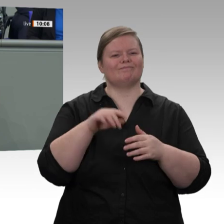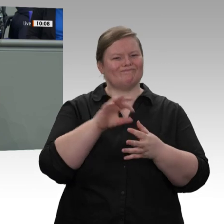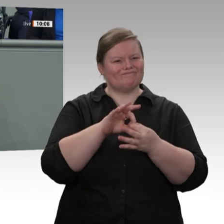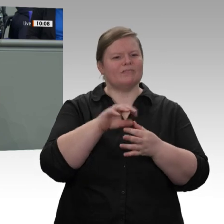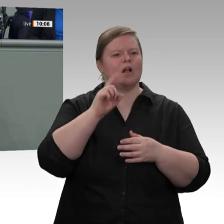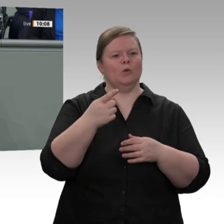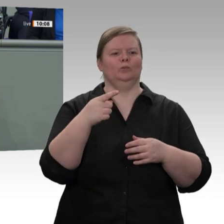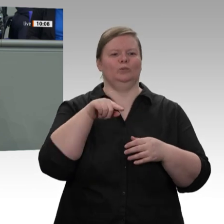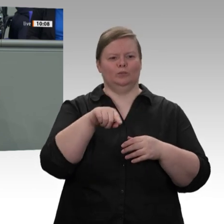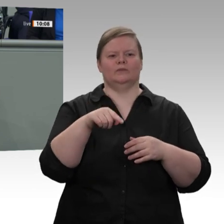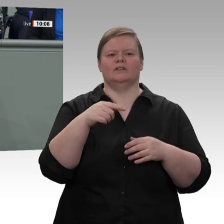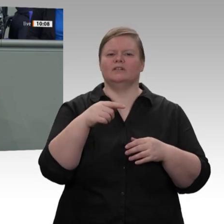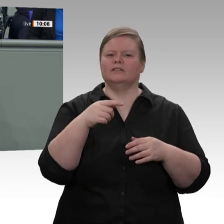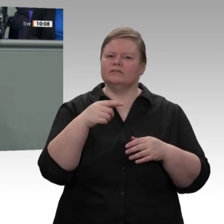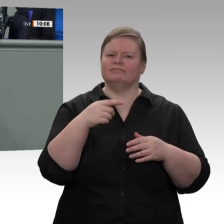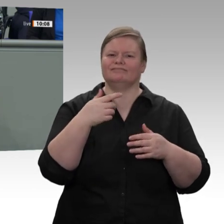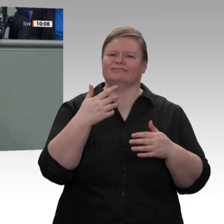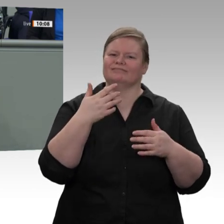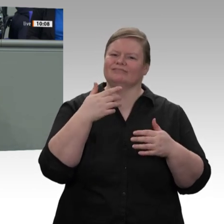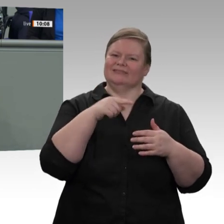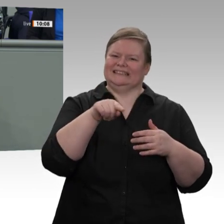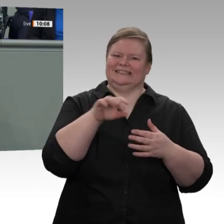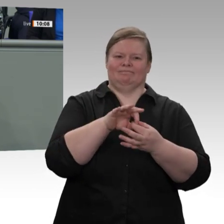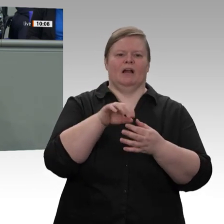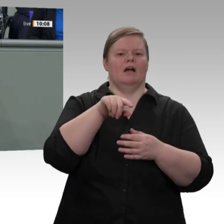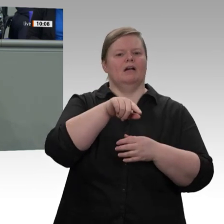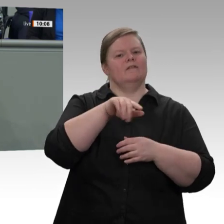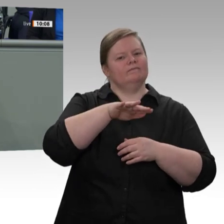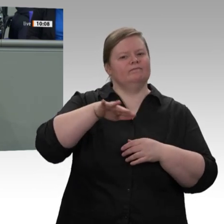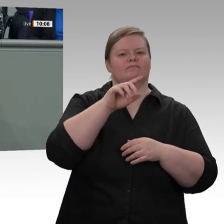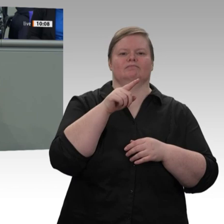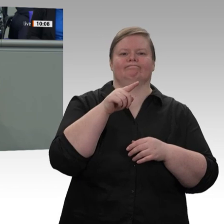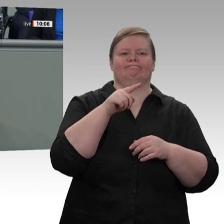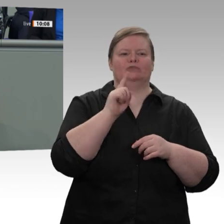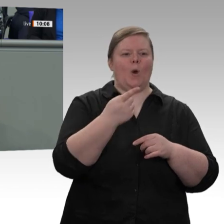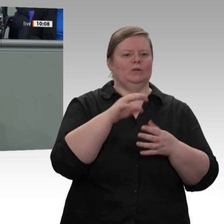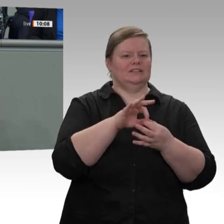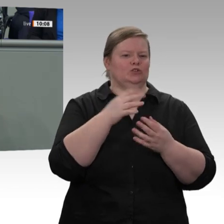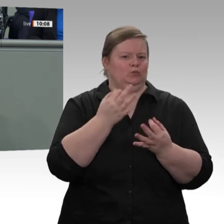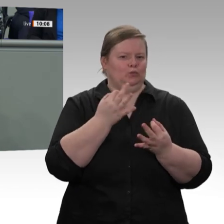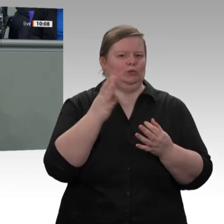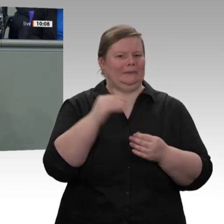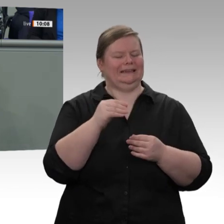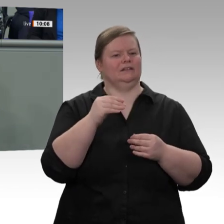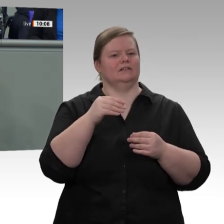möglicher Gefährdung, Waffenbesitz. Wir fordern Prävention statt Polemik, keine Waffen in den Händen von